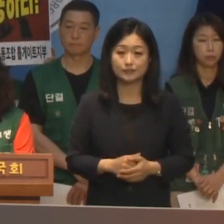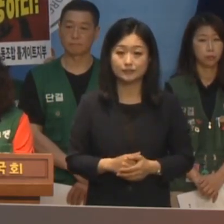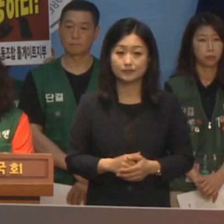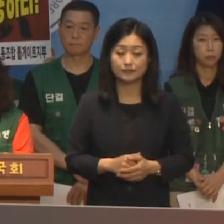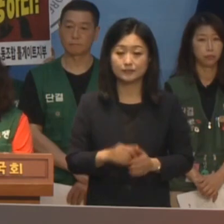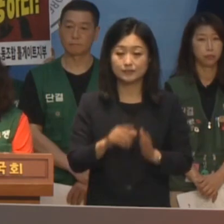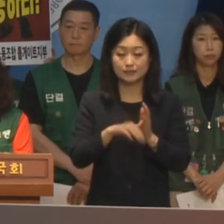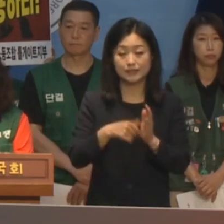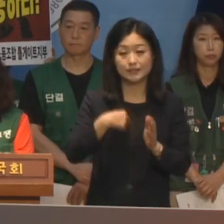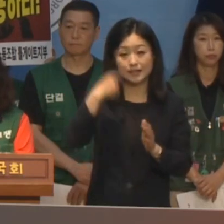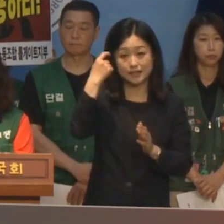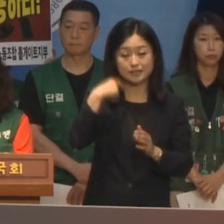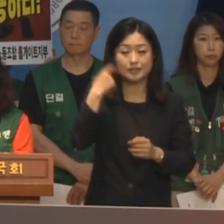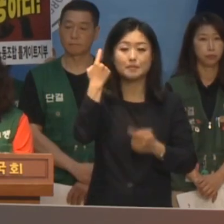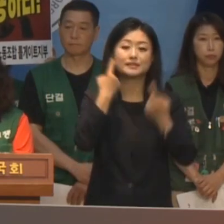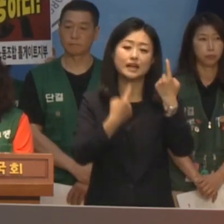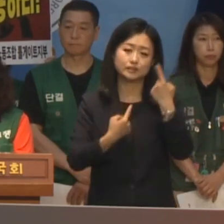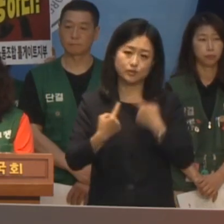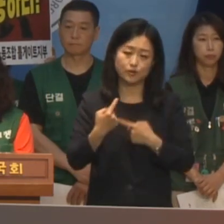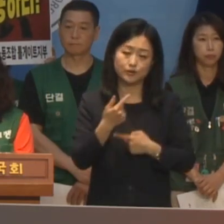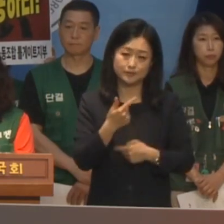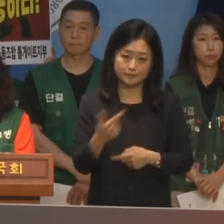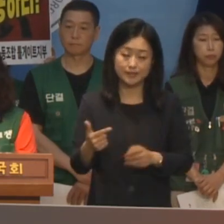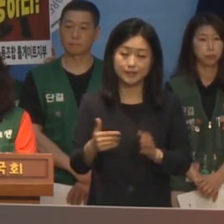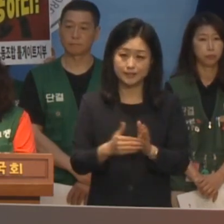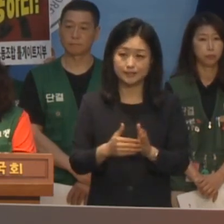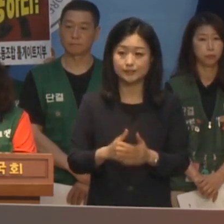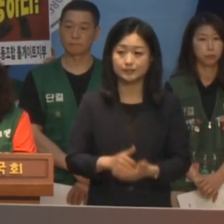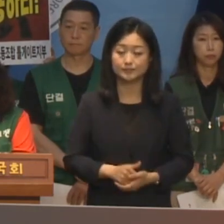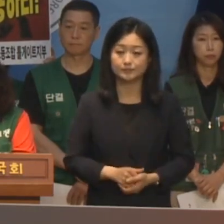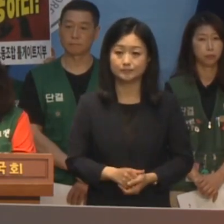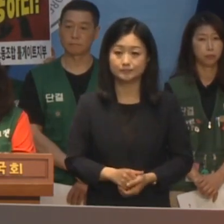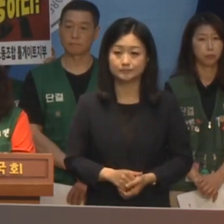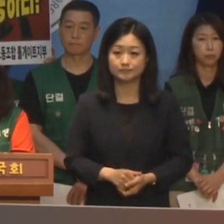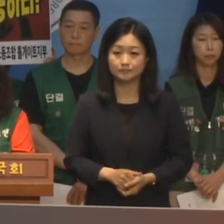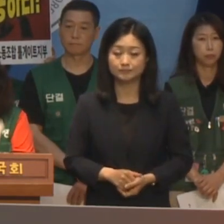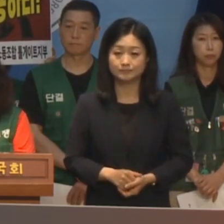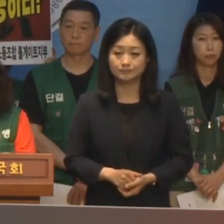그때 느낀 마음의 상처는 이루 말할 수가 없습니다.